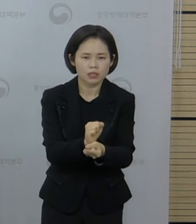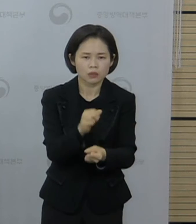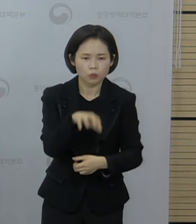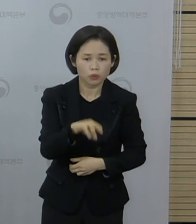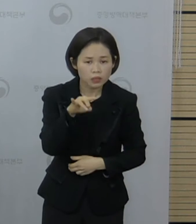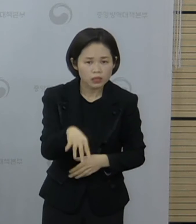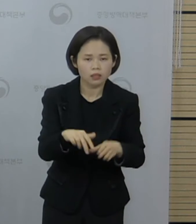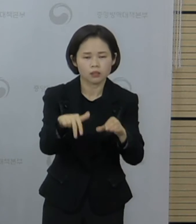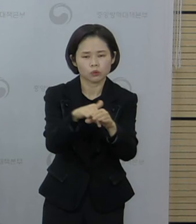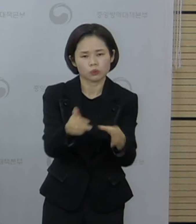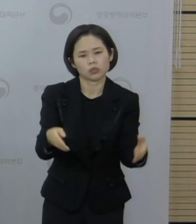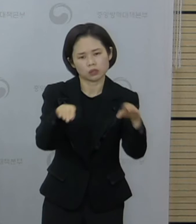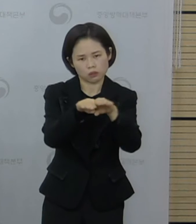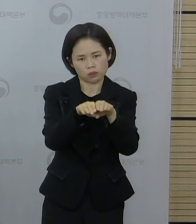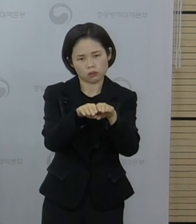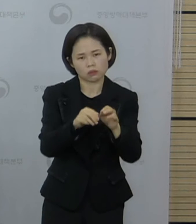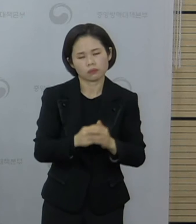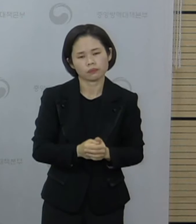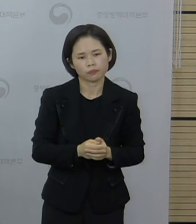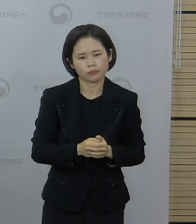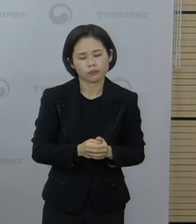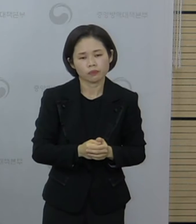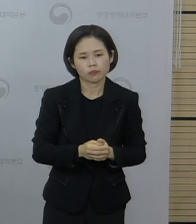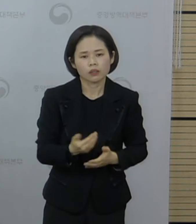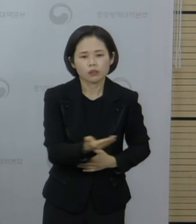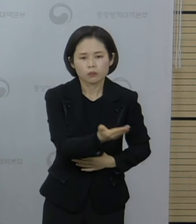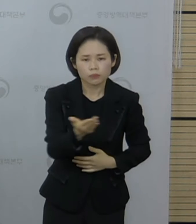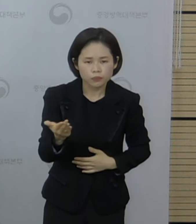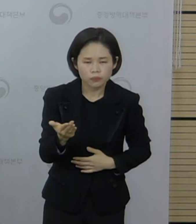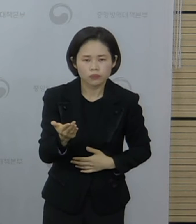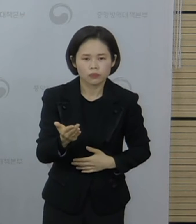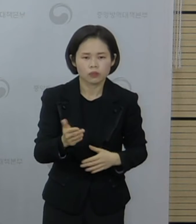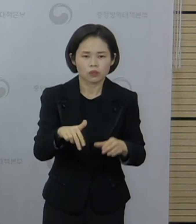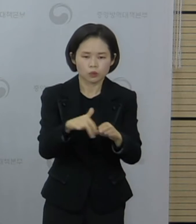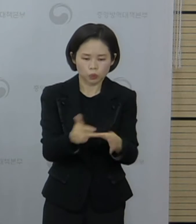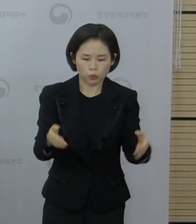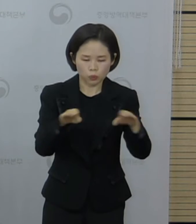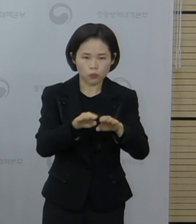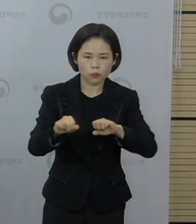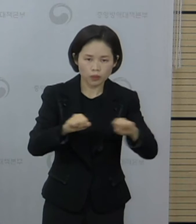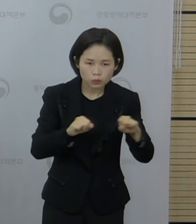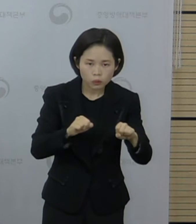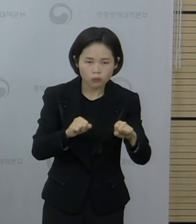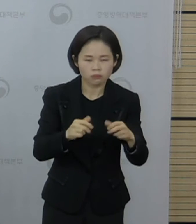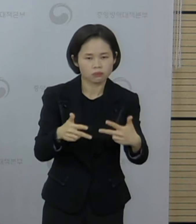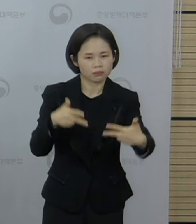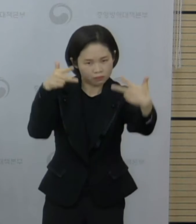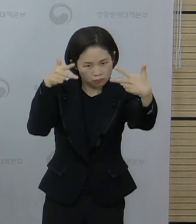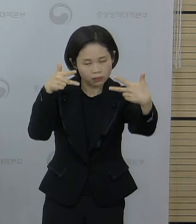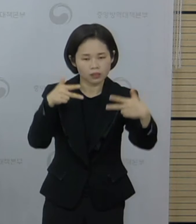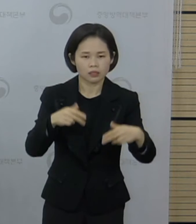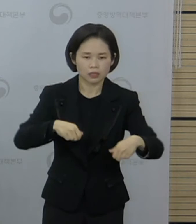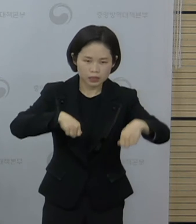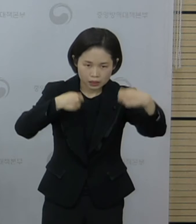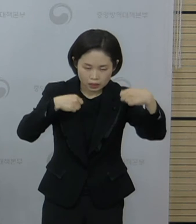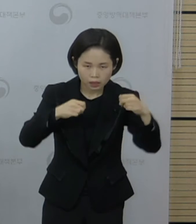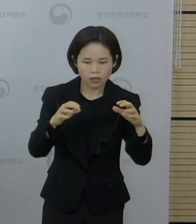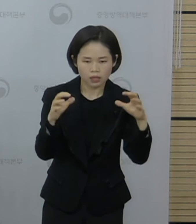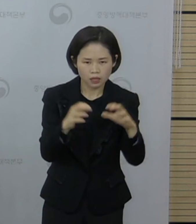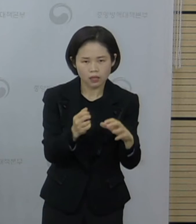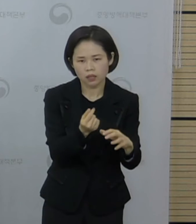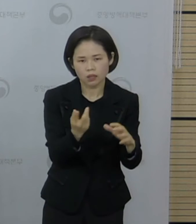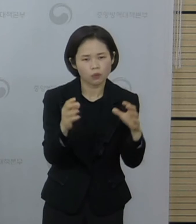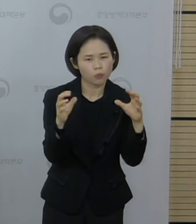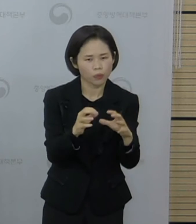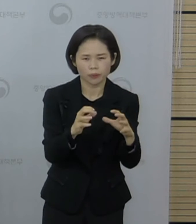거듭 부탁드린 모든 종교 활동은 비대면 비접촉 이고 식사 소모임 등은 취소해 주시기